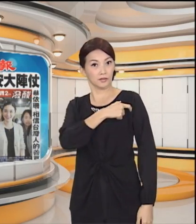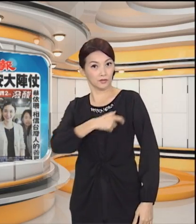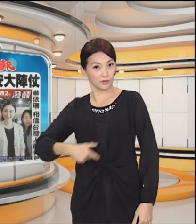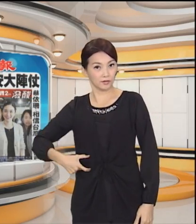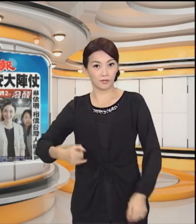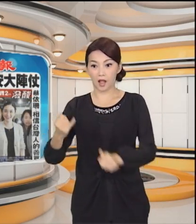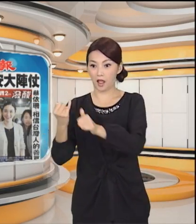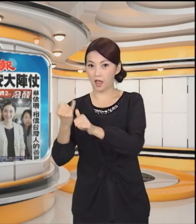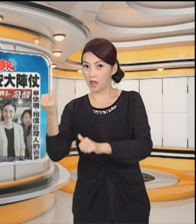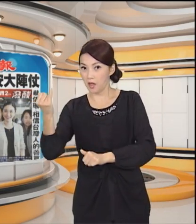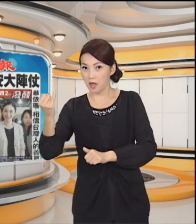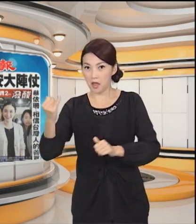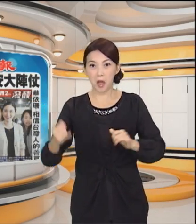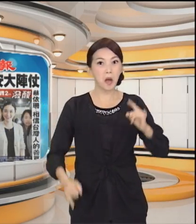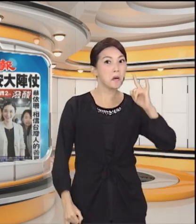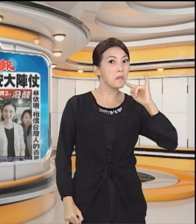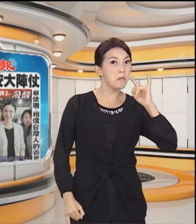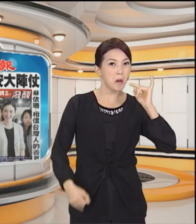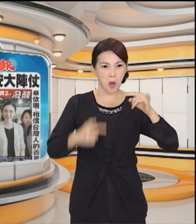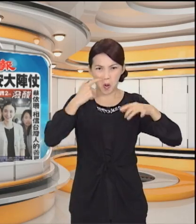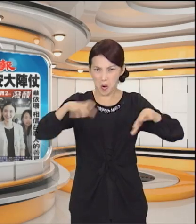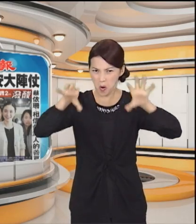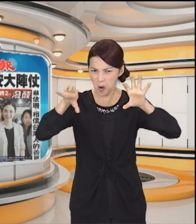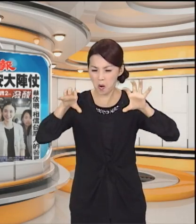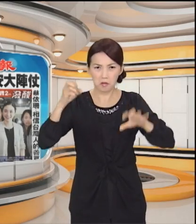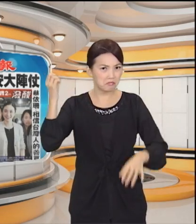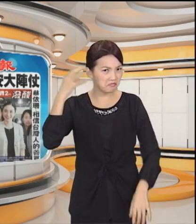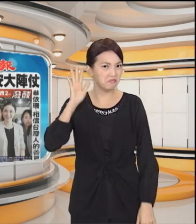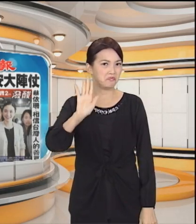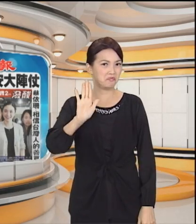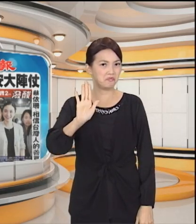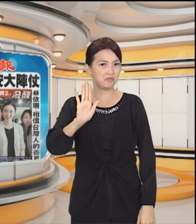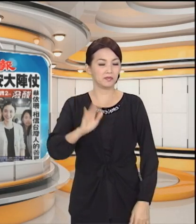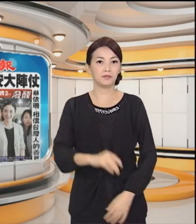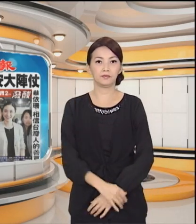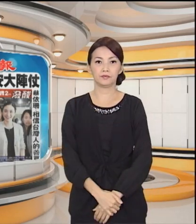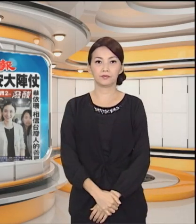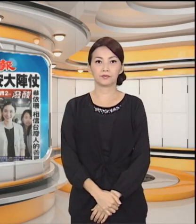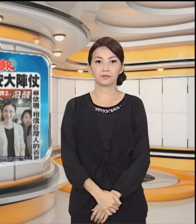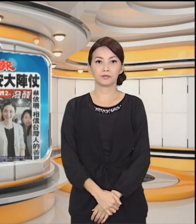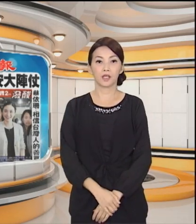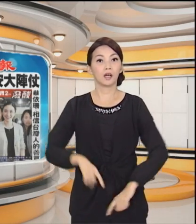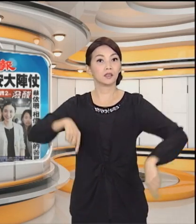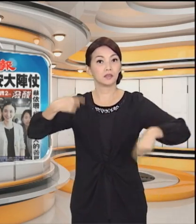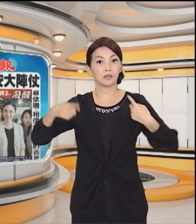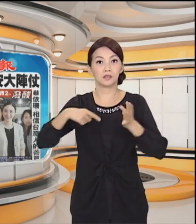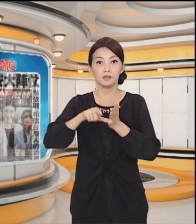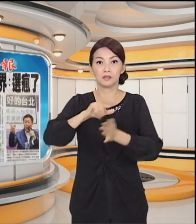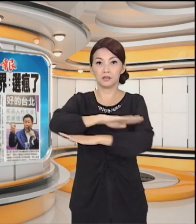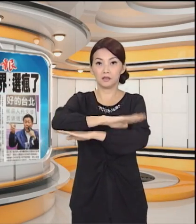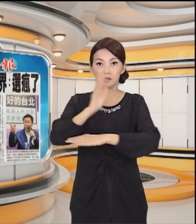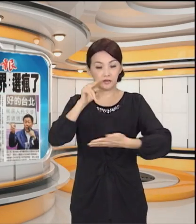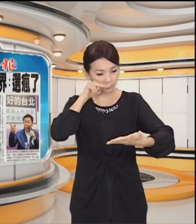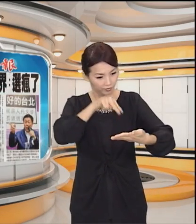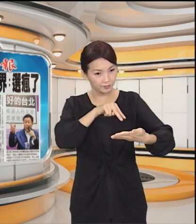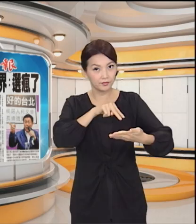出有人要攻击候选人的家属。而自由时报则是国民党立